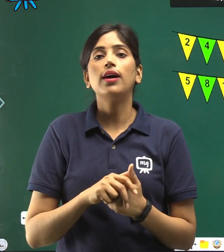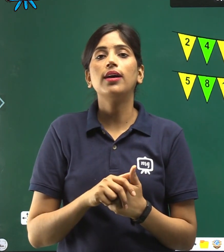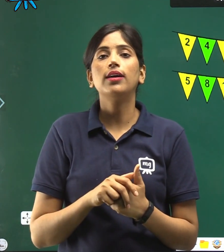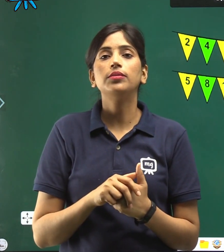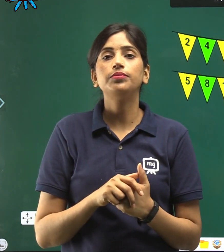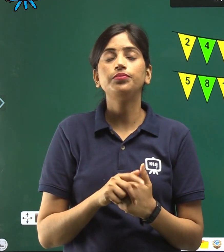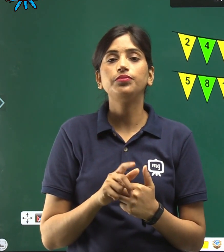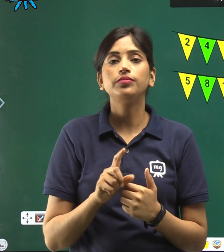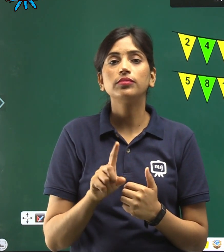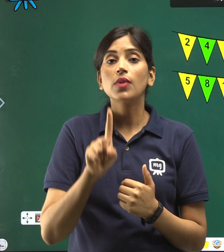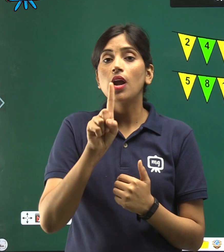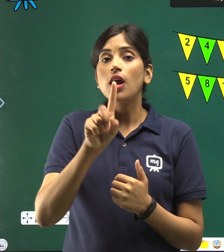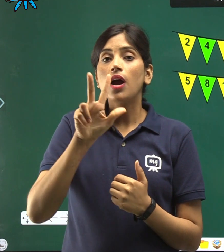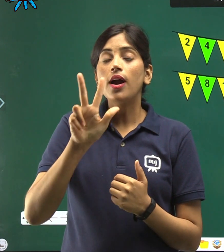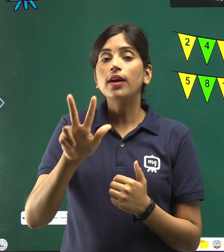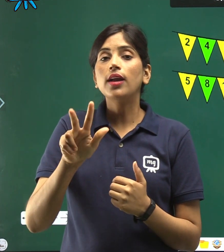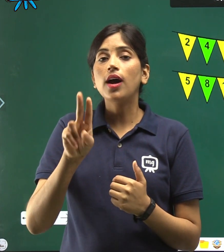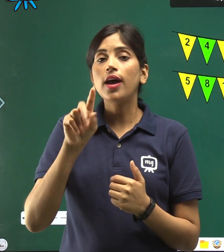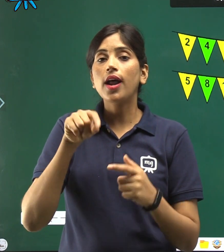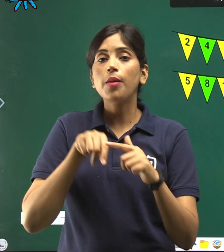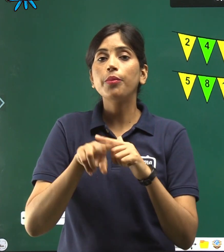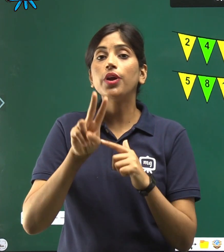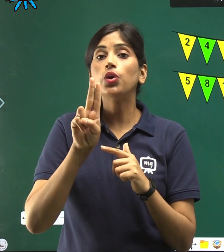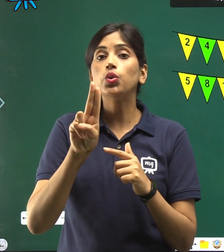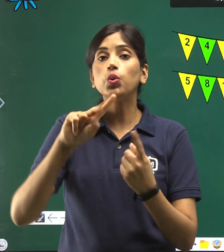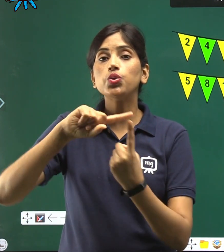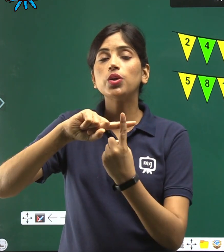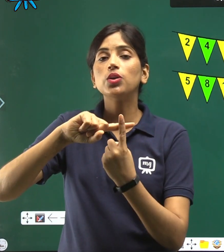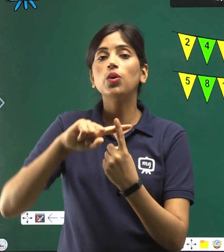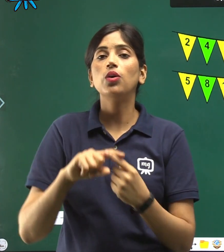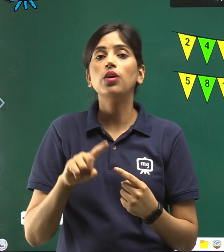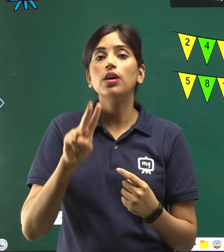18। फिर 18 में 2 जोड़े तो